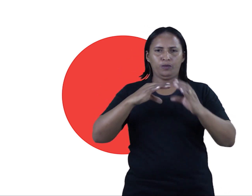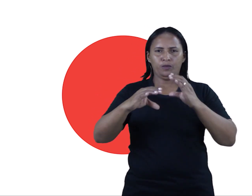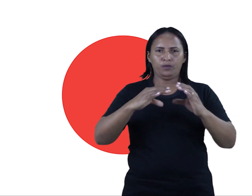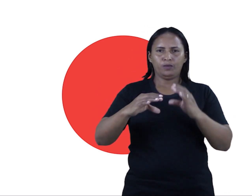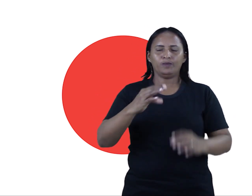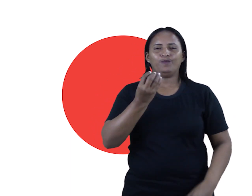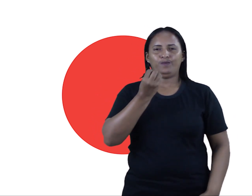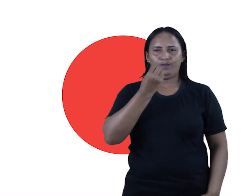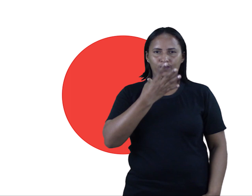comunicação.